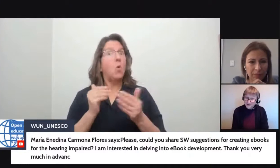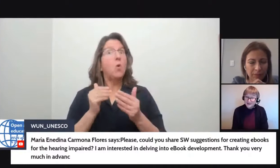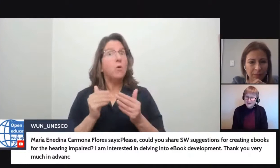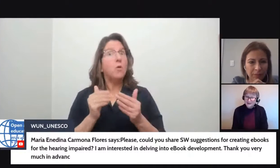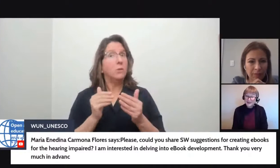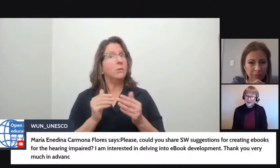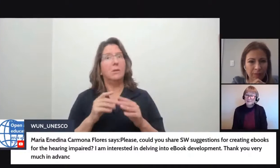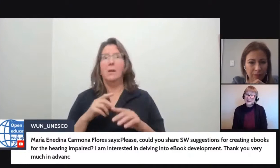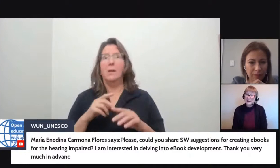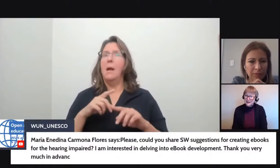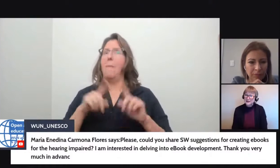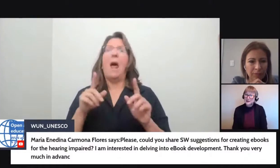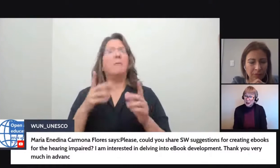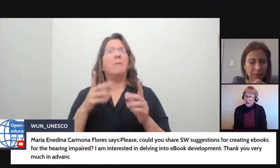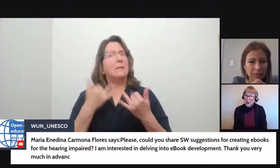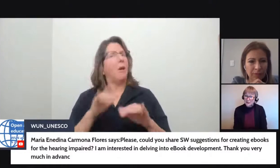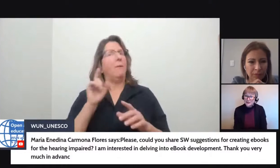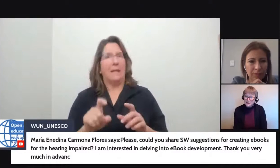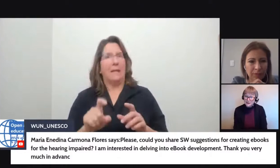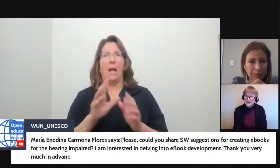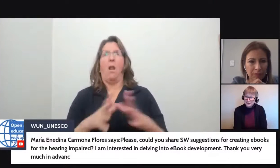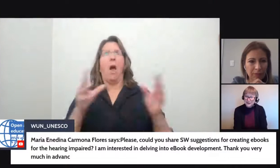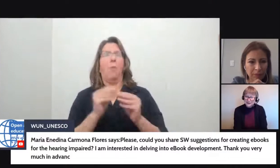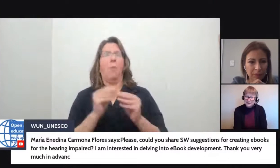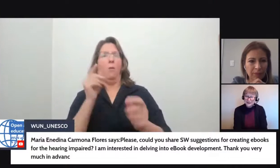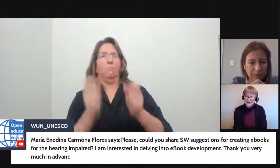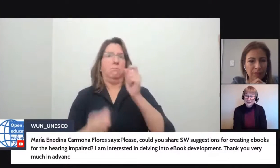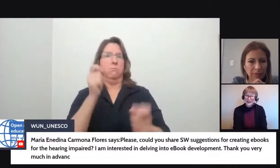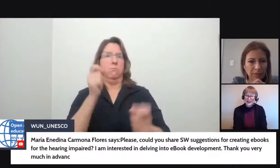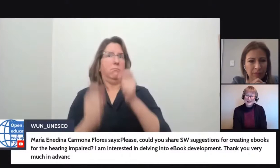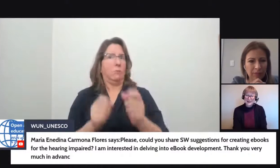Muchas gracias. Angélica Martínez pregunta,